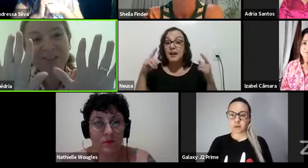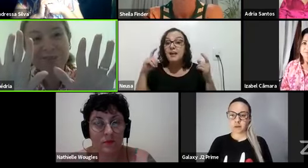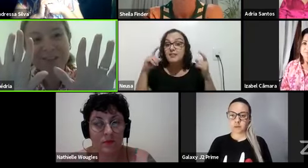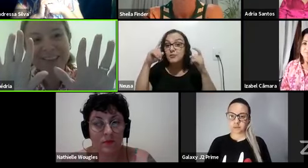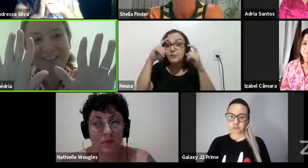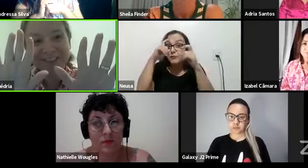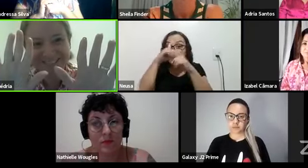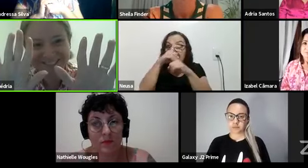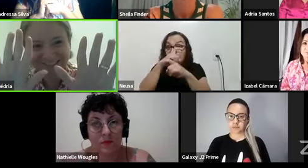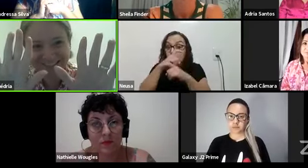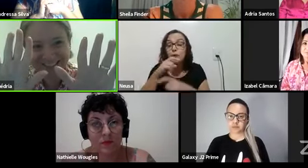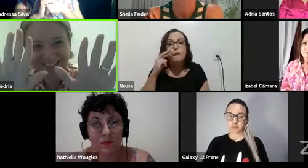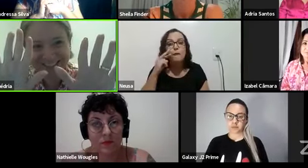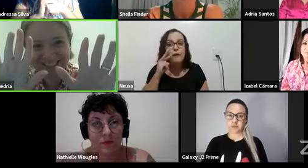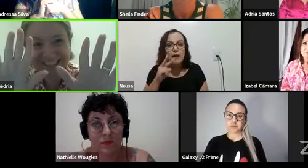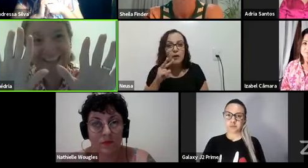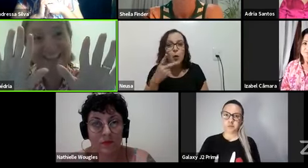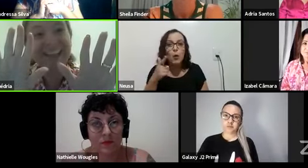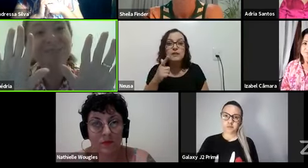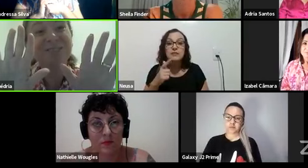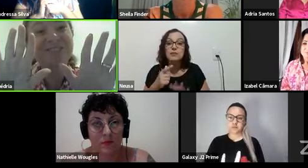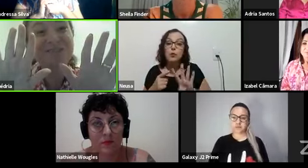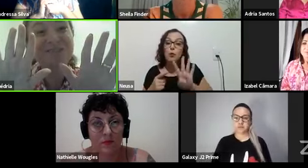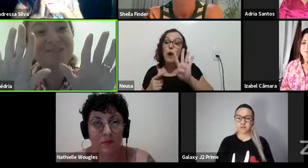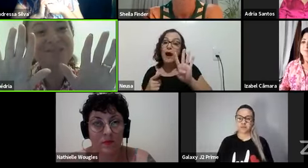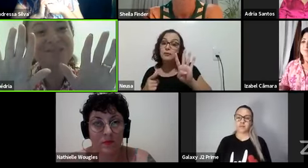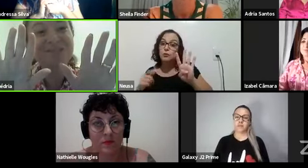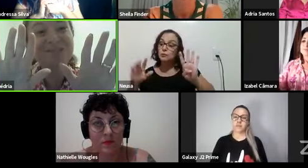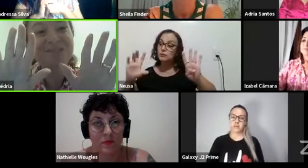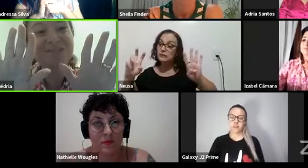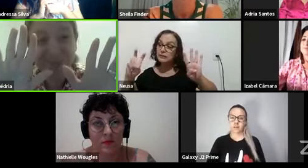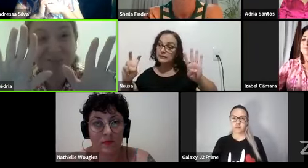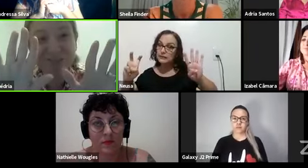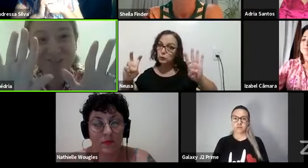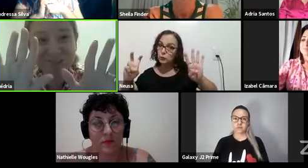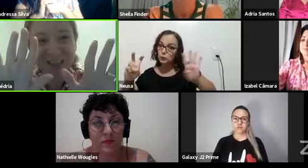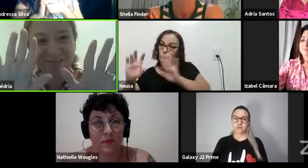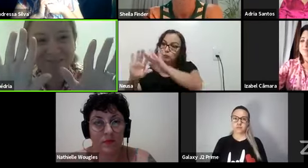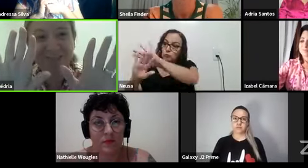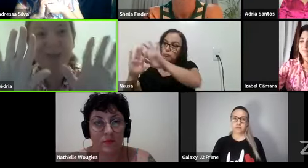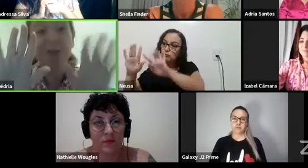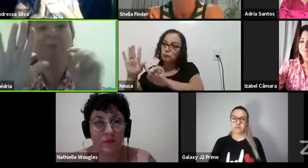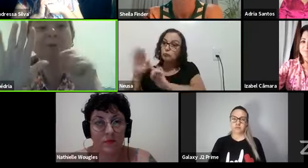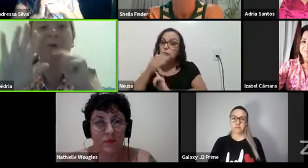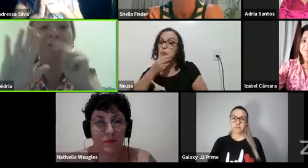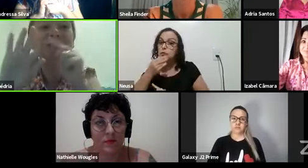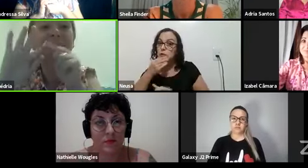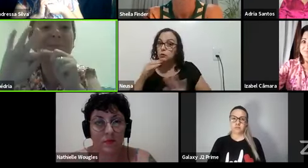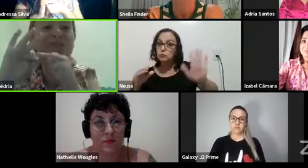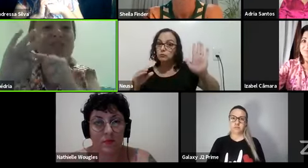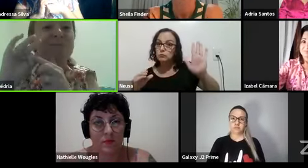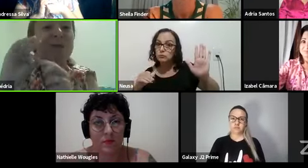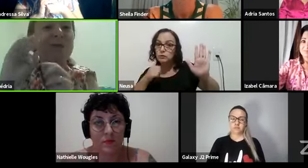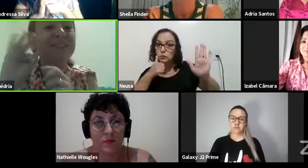outras 4 meninas que existem aqui e têm autismo leve, ou têm autismo leve. Por muito tempo a gente esperou que